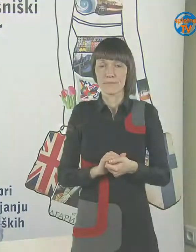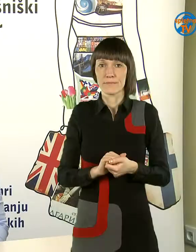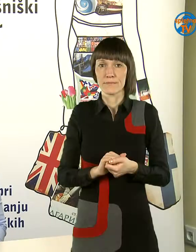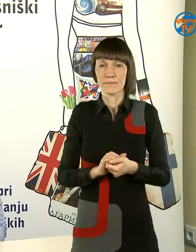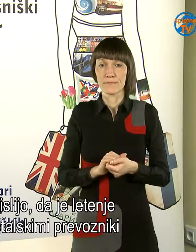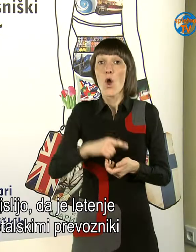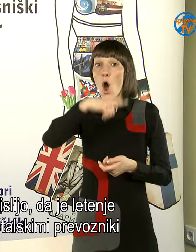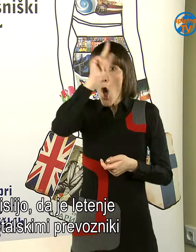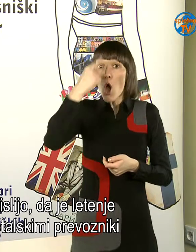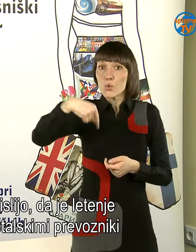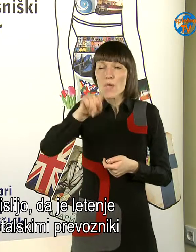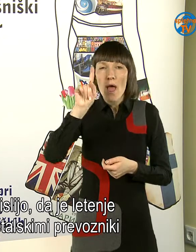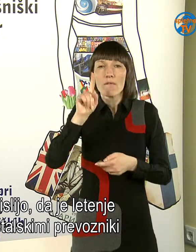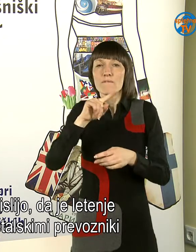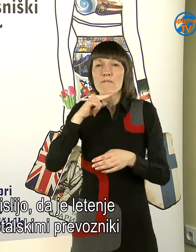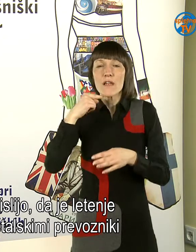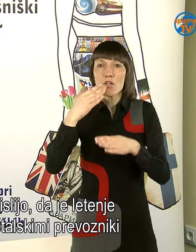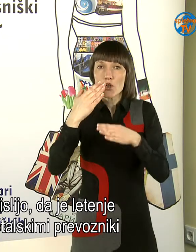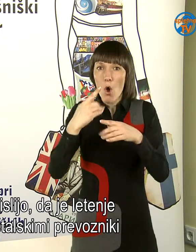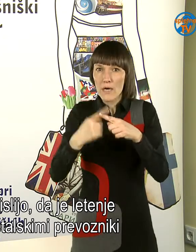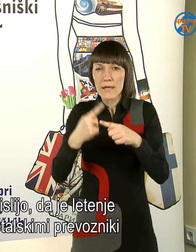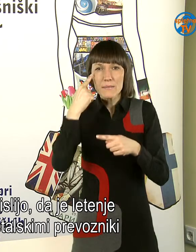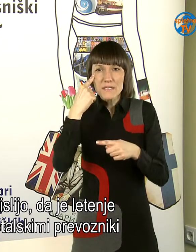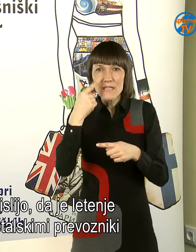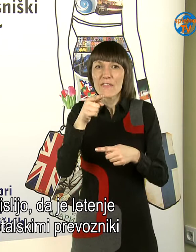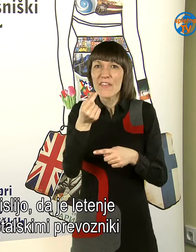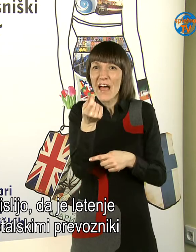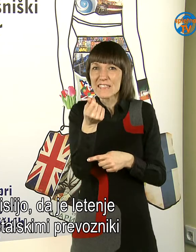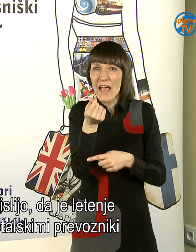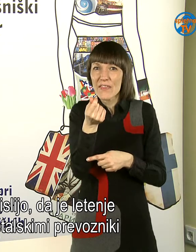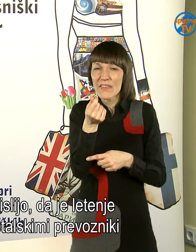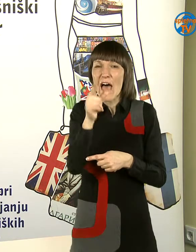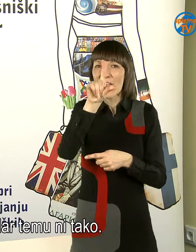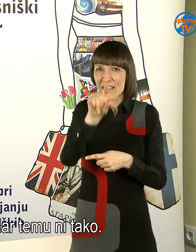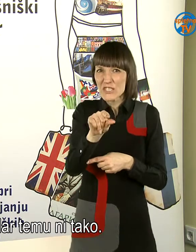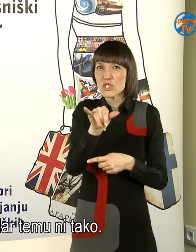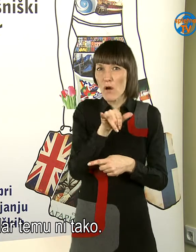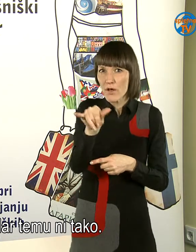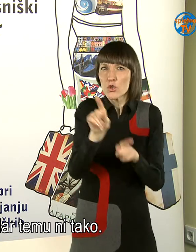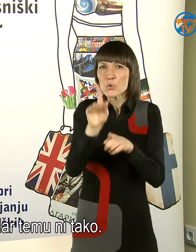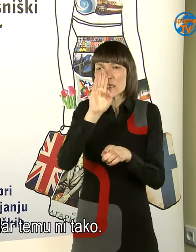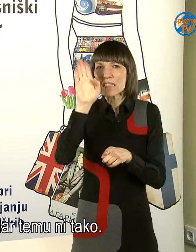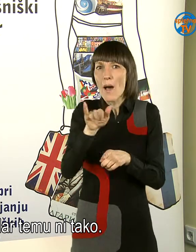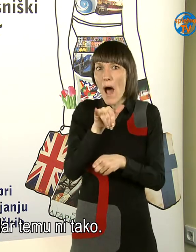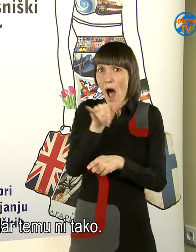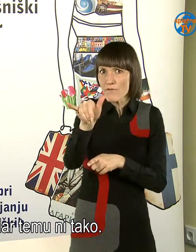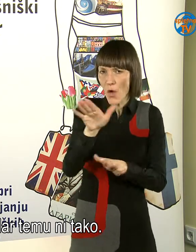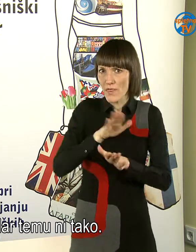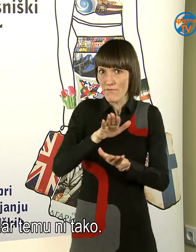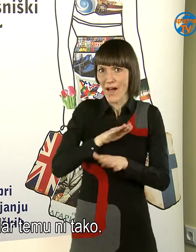Ljudje velikokrat mislijo, da je letenje z nizkocenovnimi letalskimi prevozniki tudi slabše, vendar temu ni